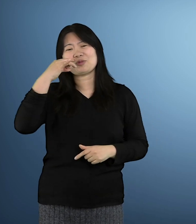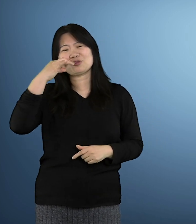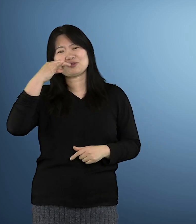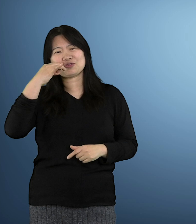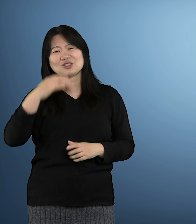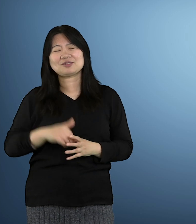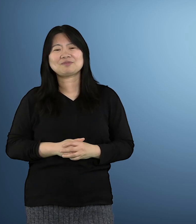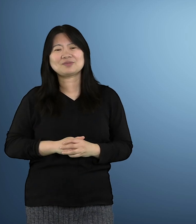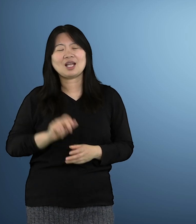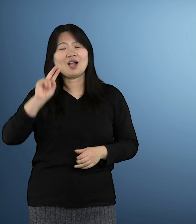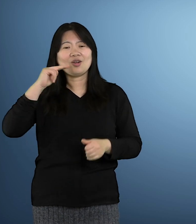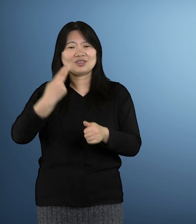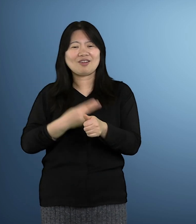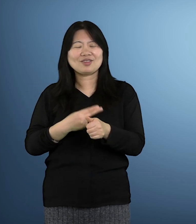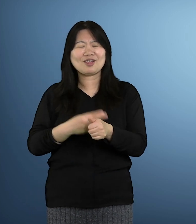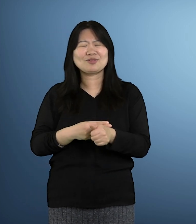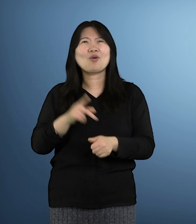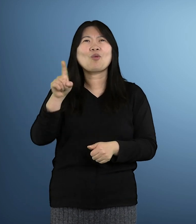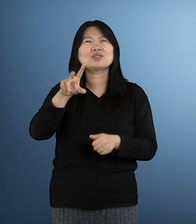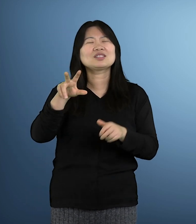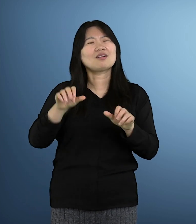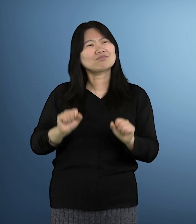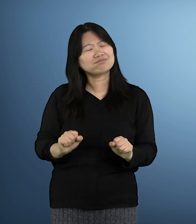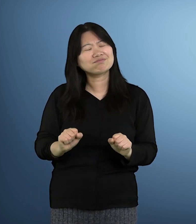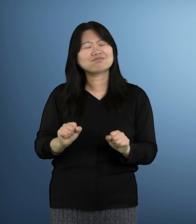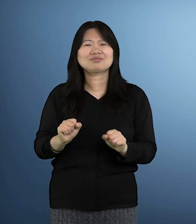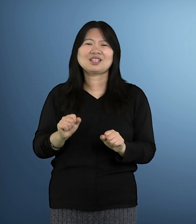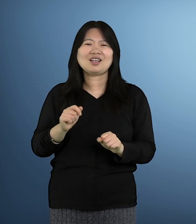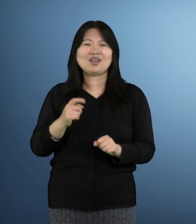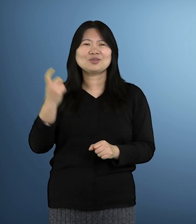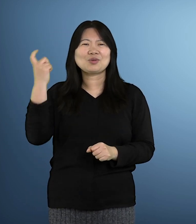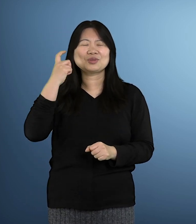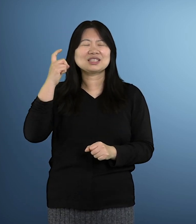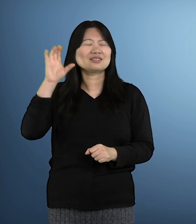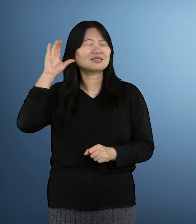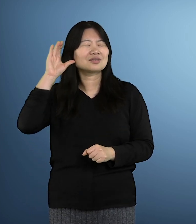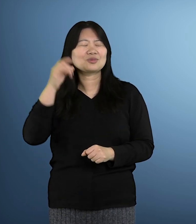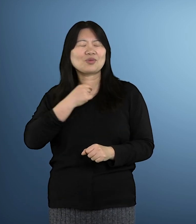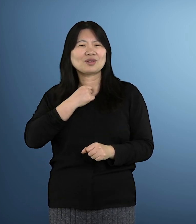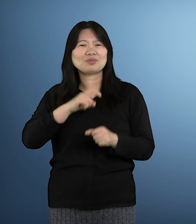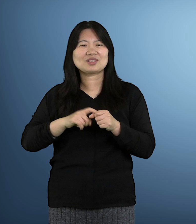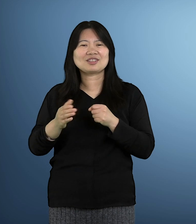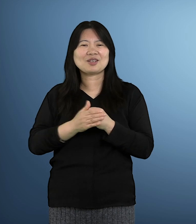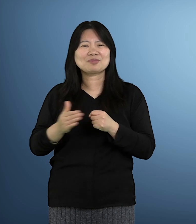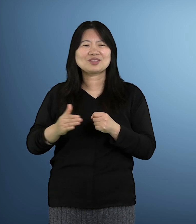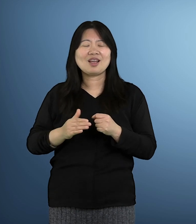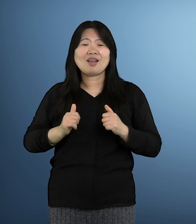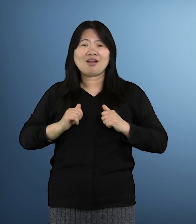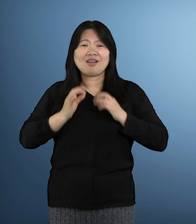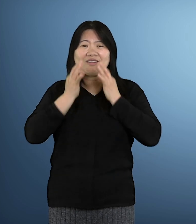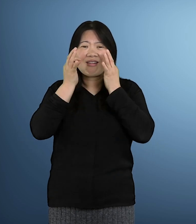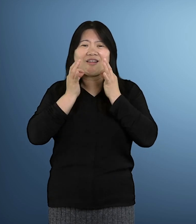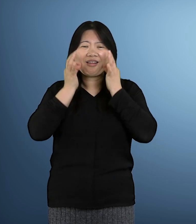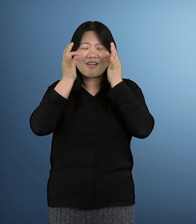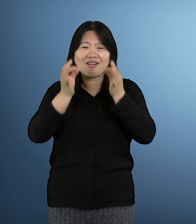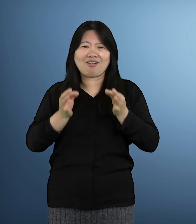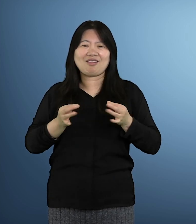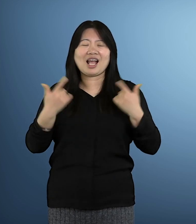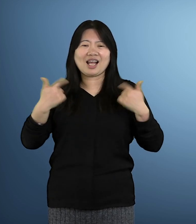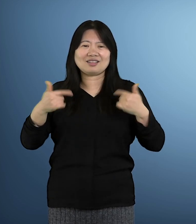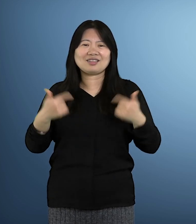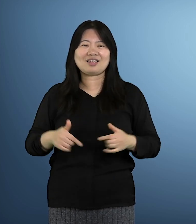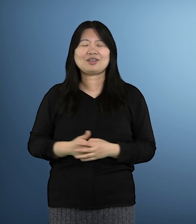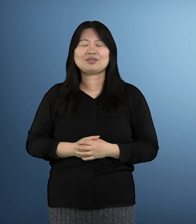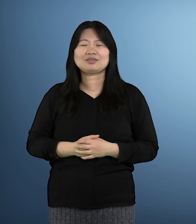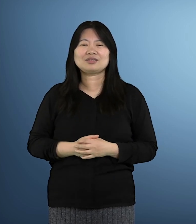늘 그 바울 선생님 소식을 알아보느라고 전전긍긍하는 상황이에요.